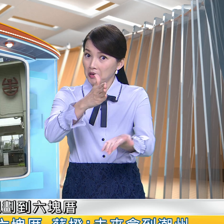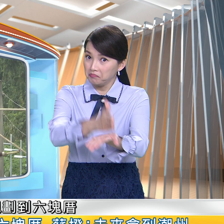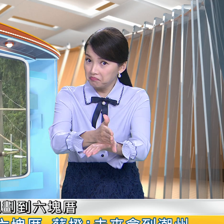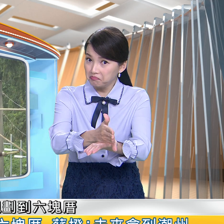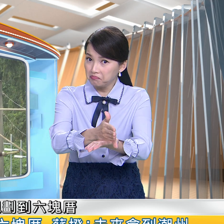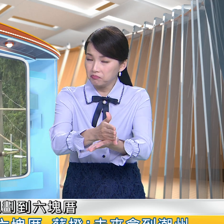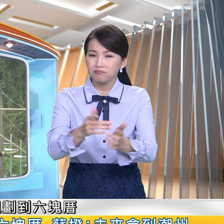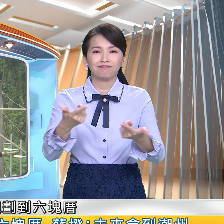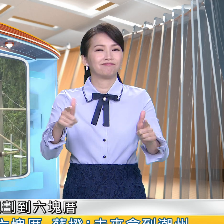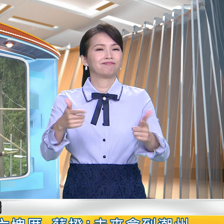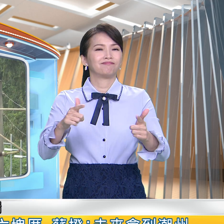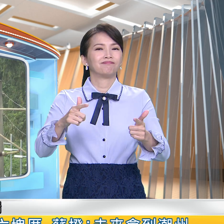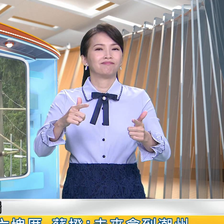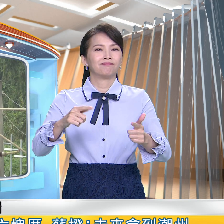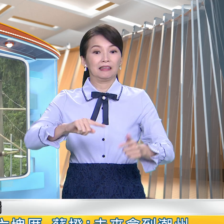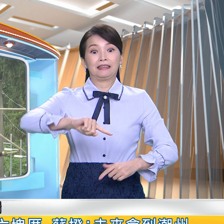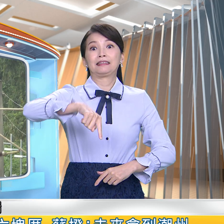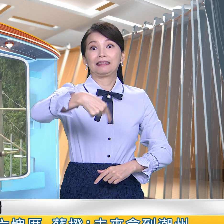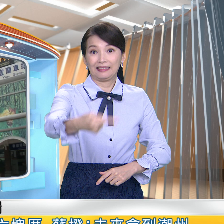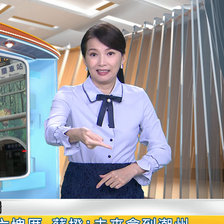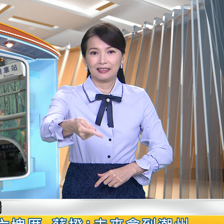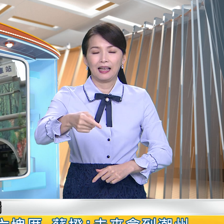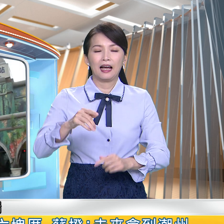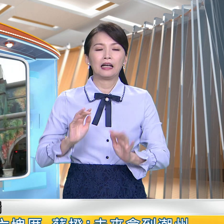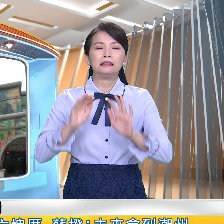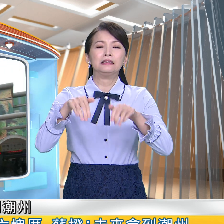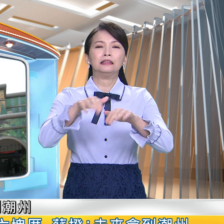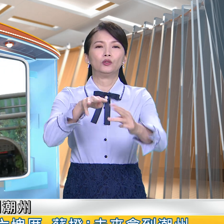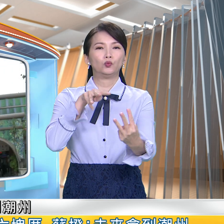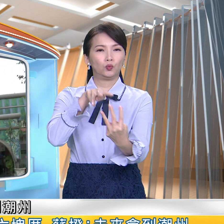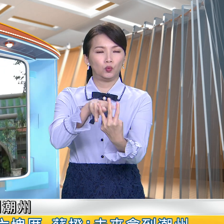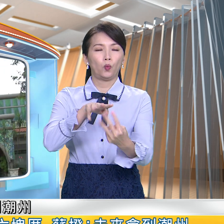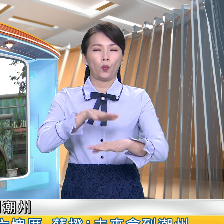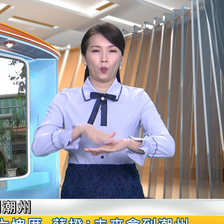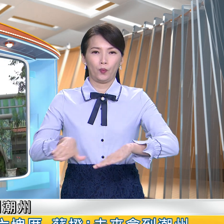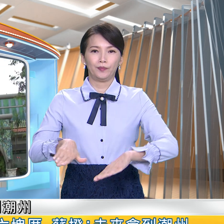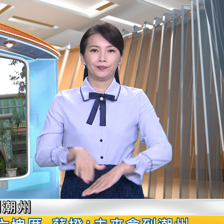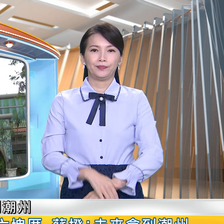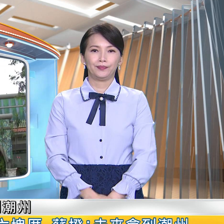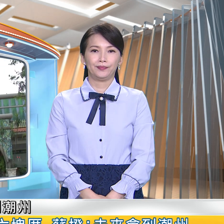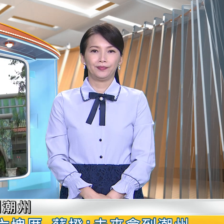划到6块厝，这并非是最南端，未来还会延伸到潮州。